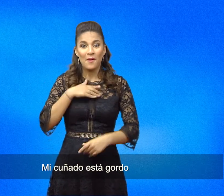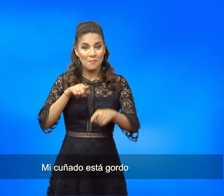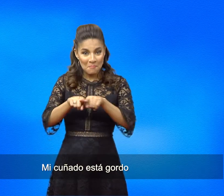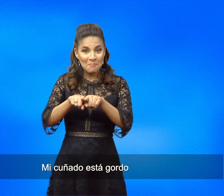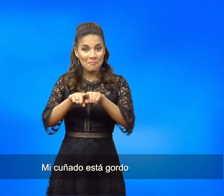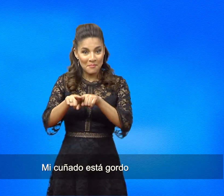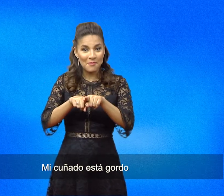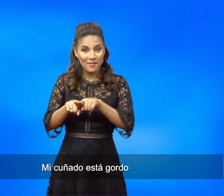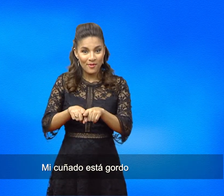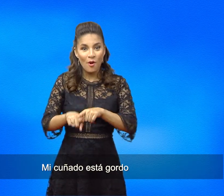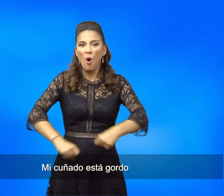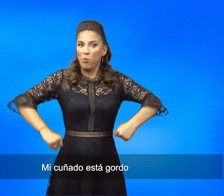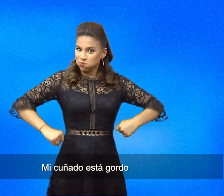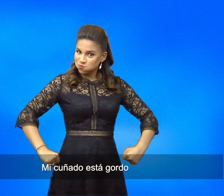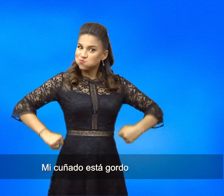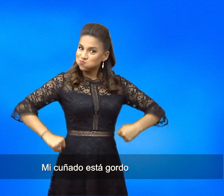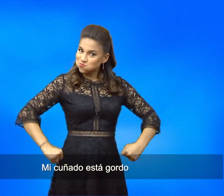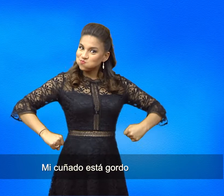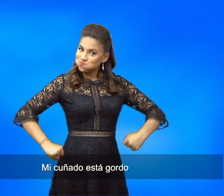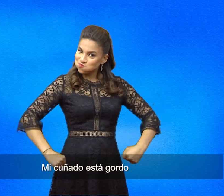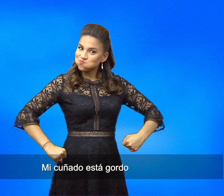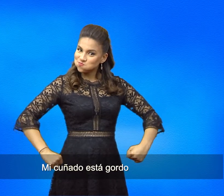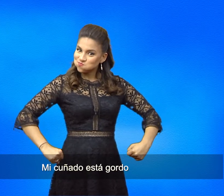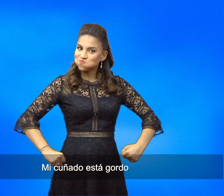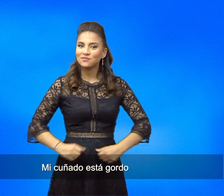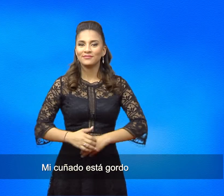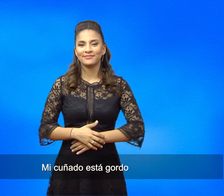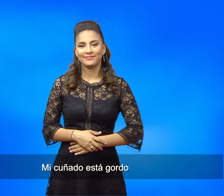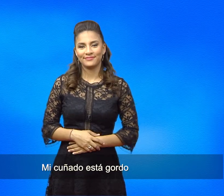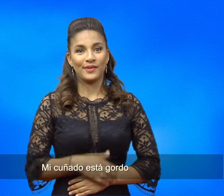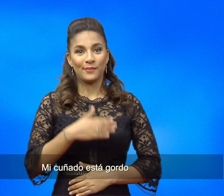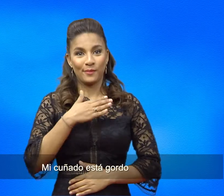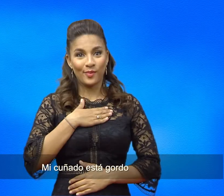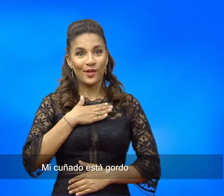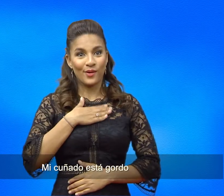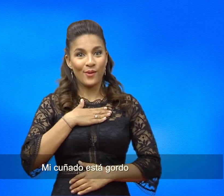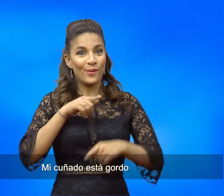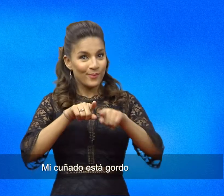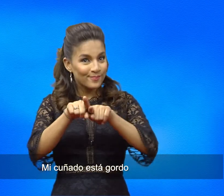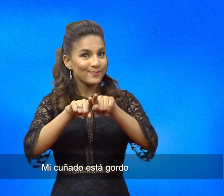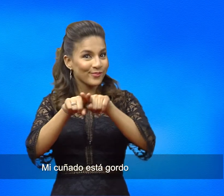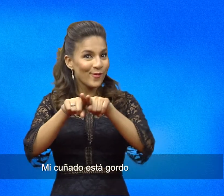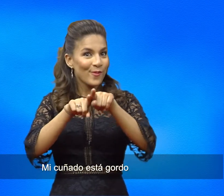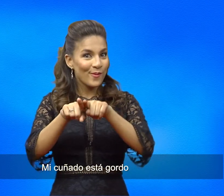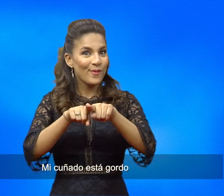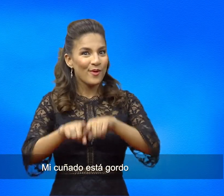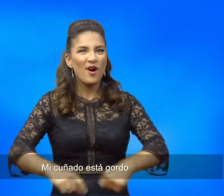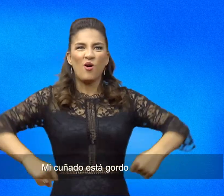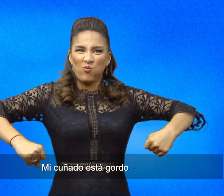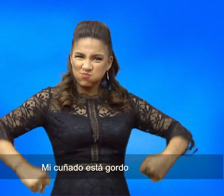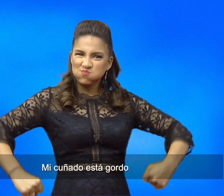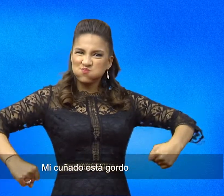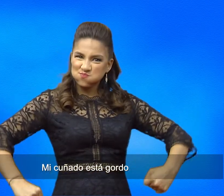mi cuñado está el gordo mi cuñado está